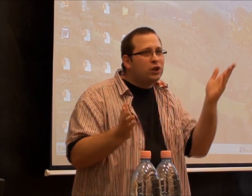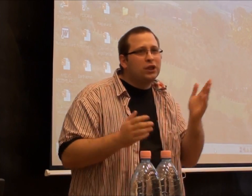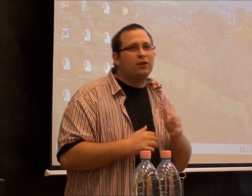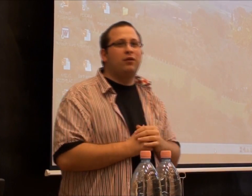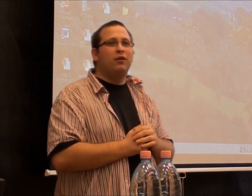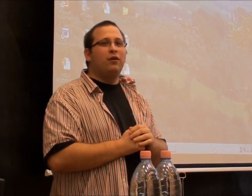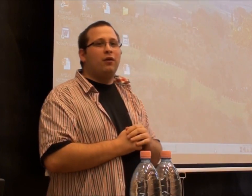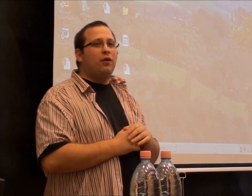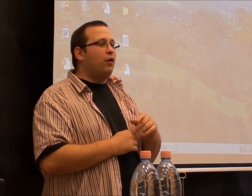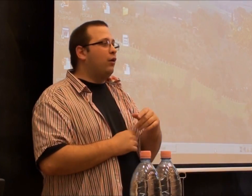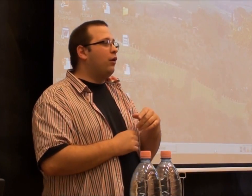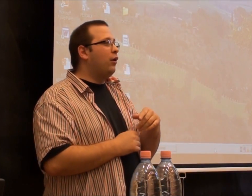Szokás azt mondani, hogy